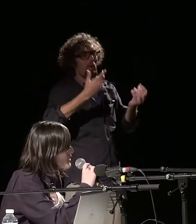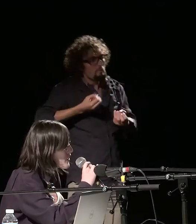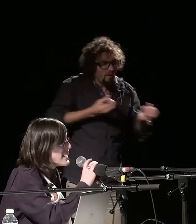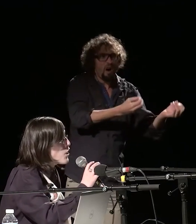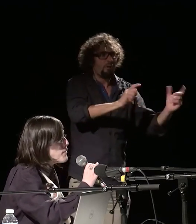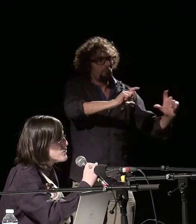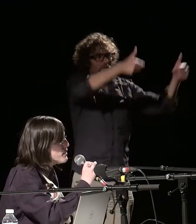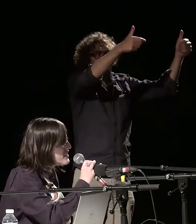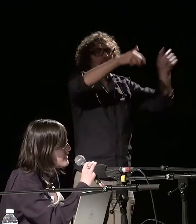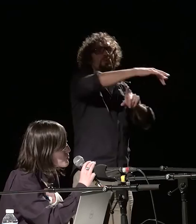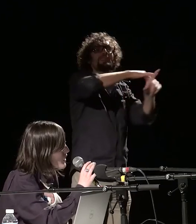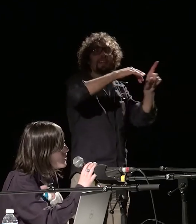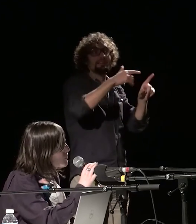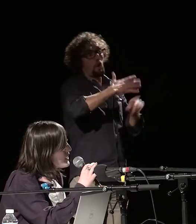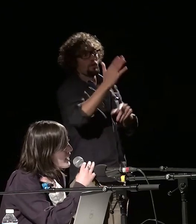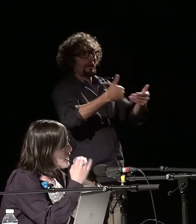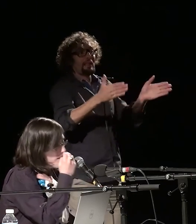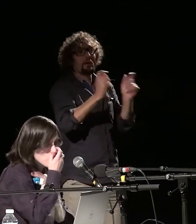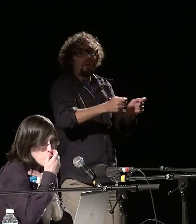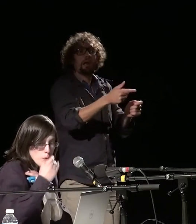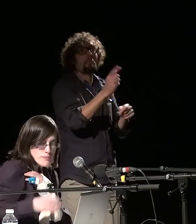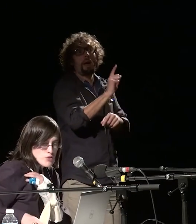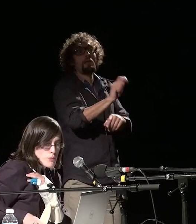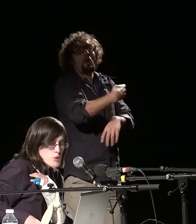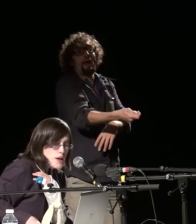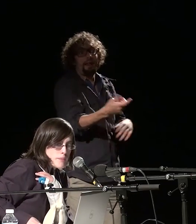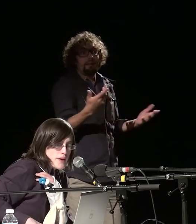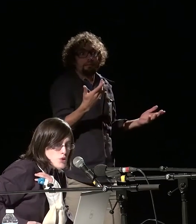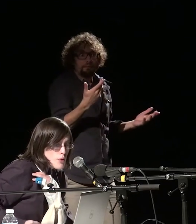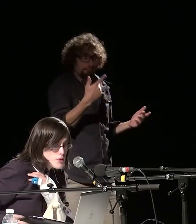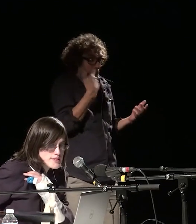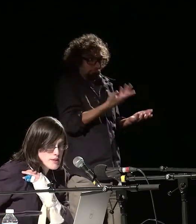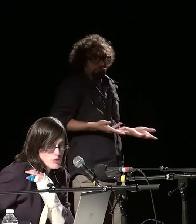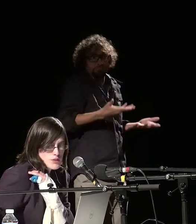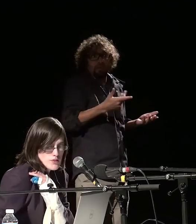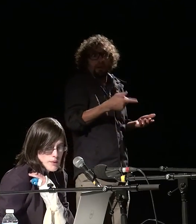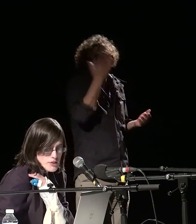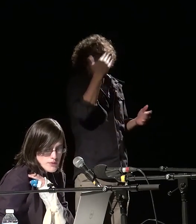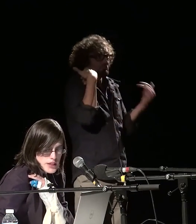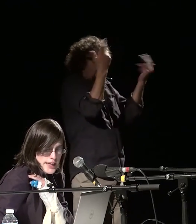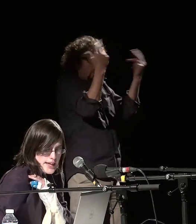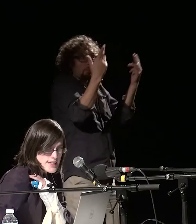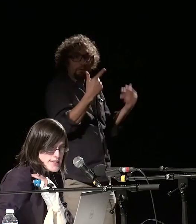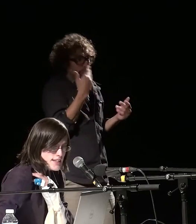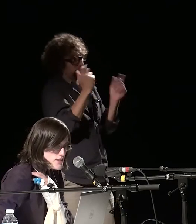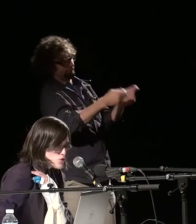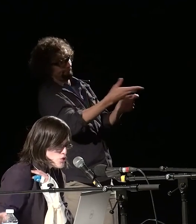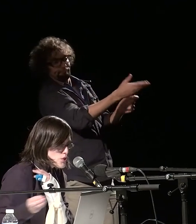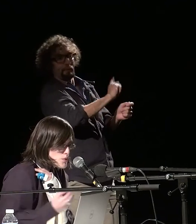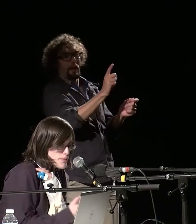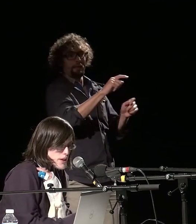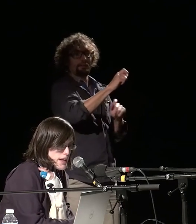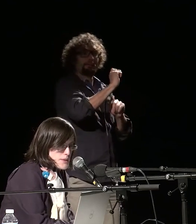autre catégorie d'anormal. Vous voyez bien que ça tombe dans l'anormal. En fait, ce que produit le système de surveillance, c'est la prison.